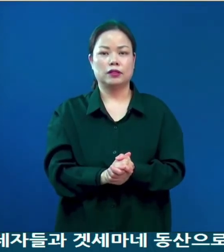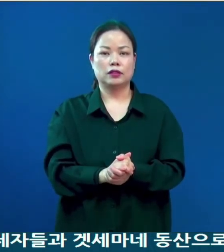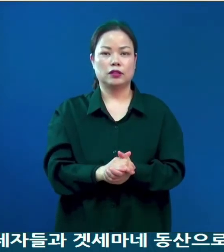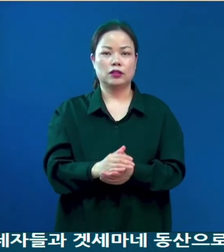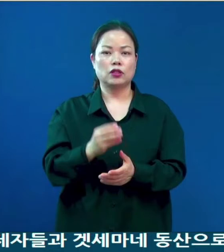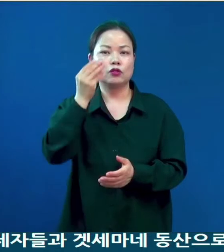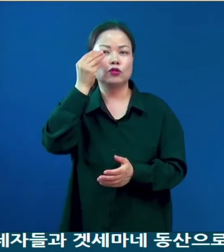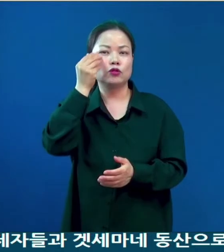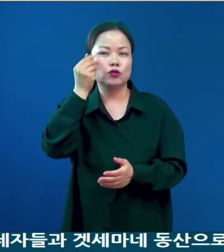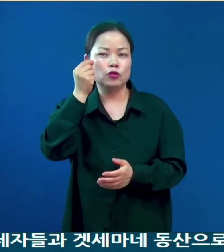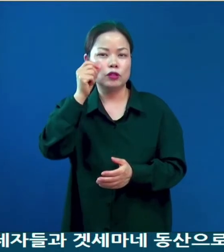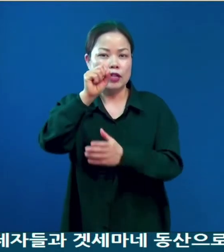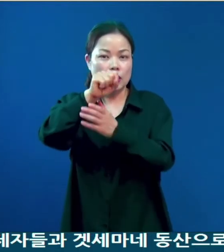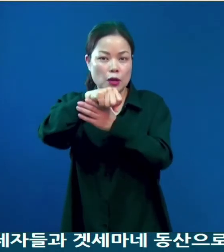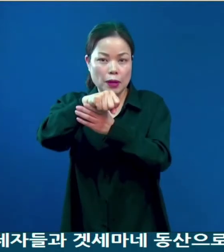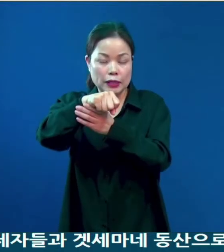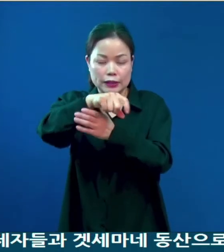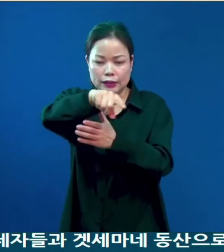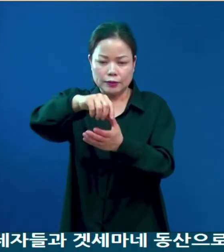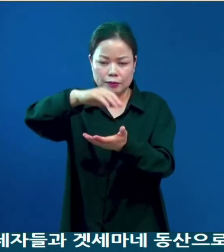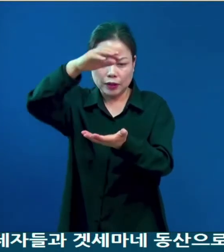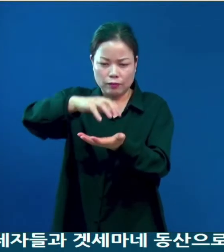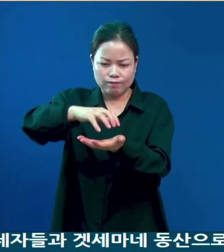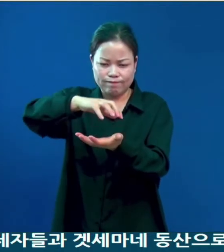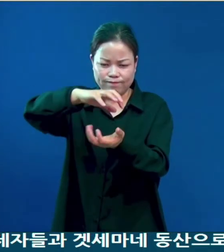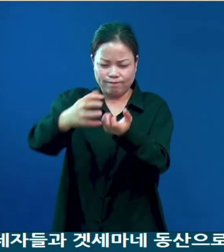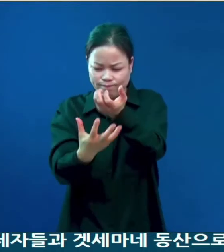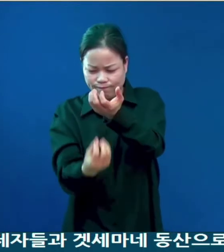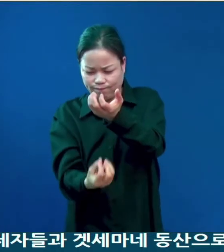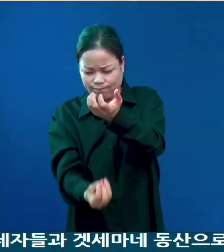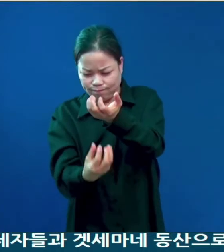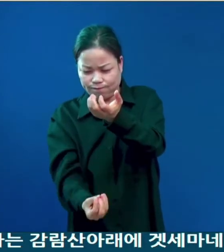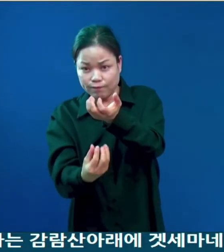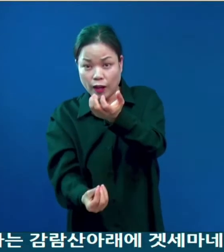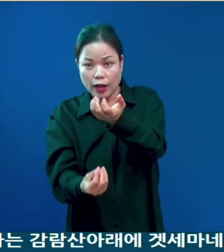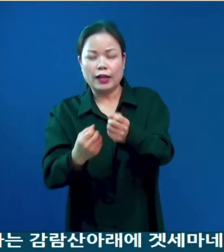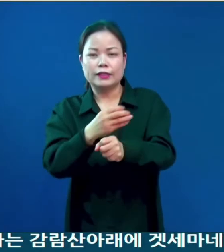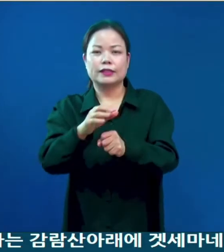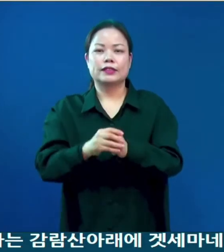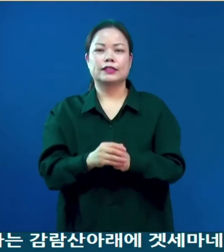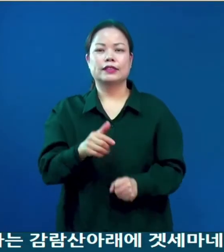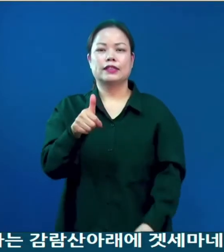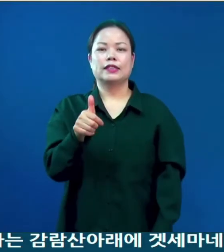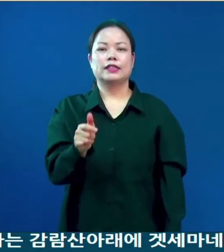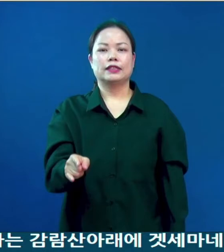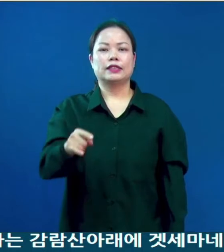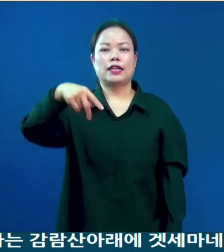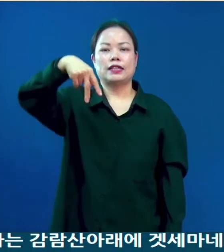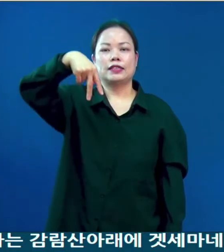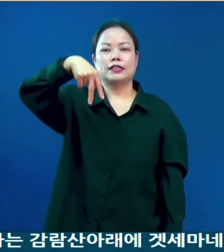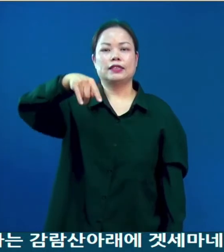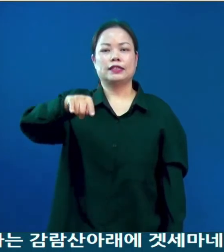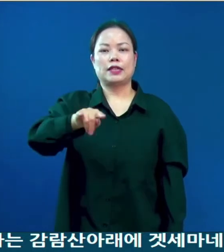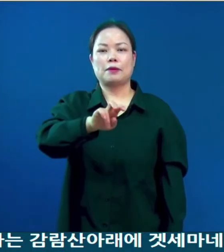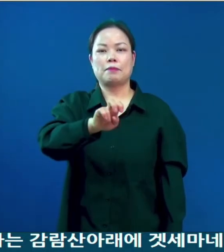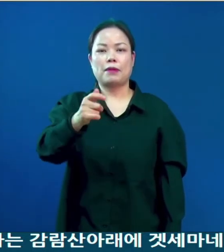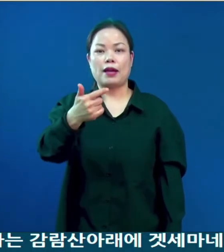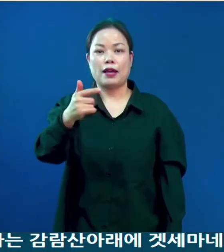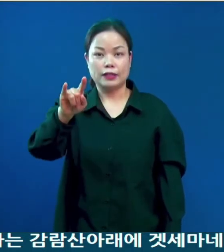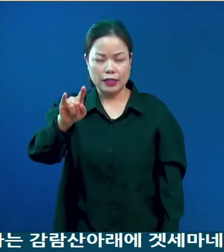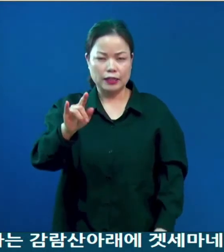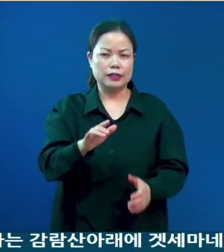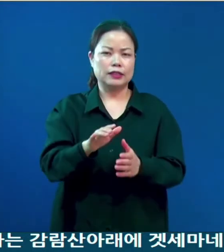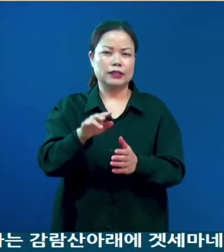짜는 유착기라고 보시면 되겠는데, 아마도 이 겟세마네라고 하는 이 여기서 올리브를 짜서 기름을